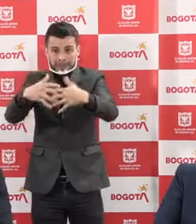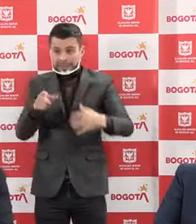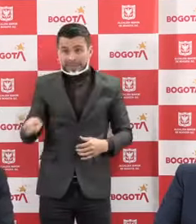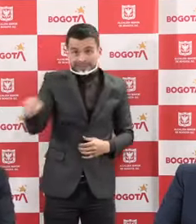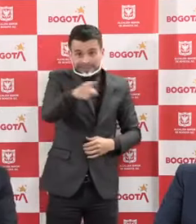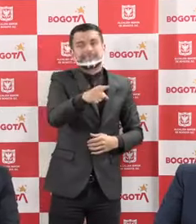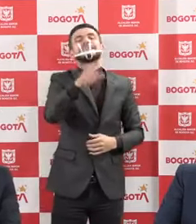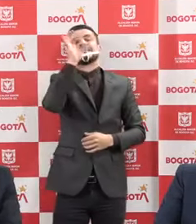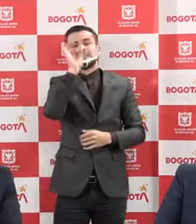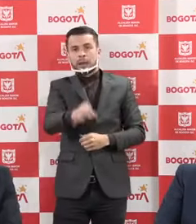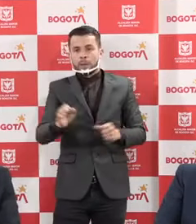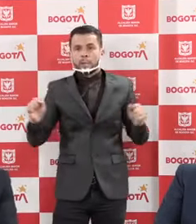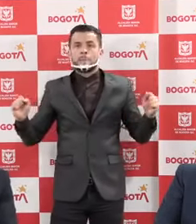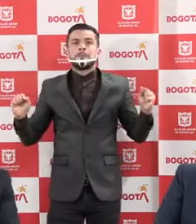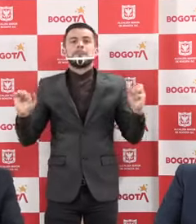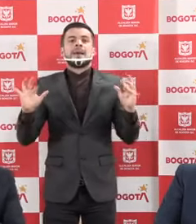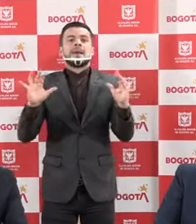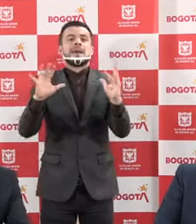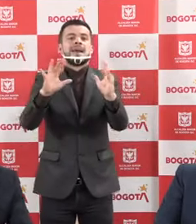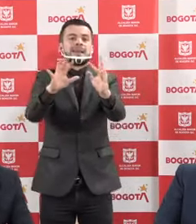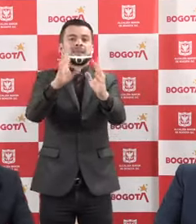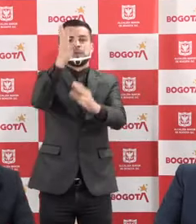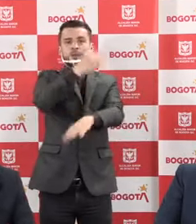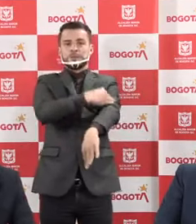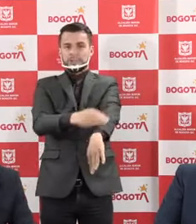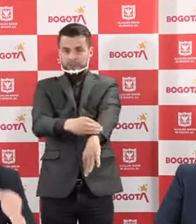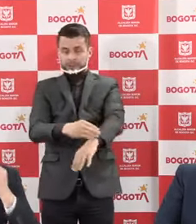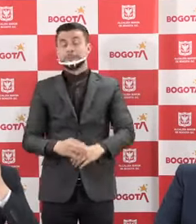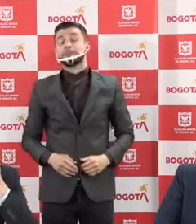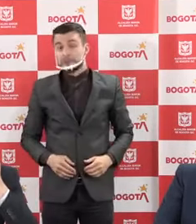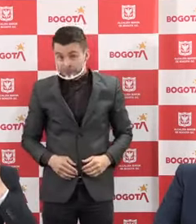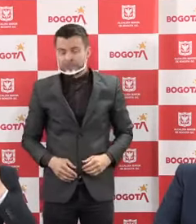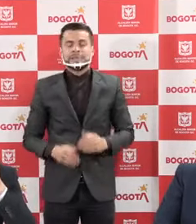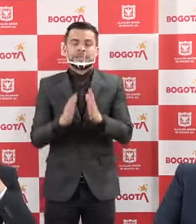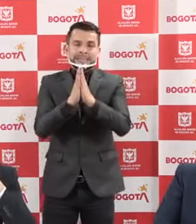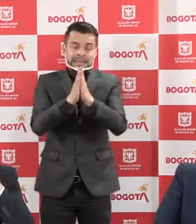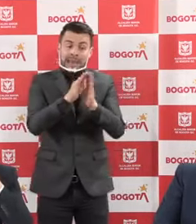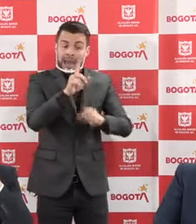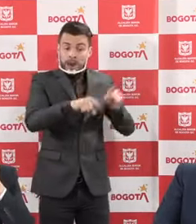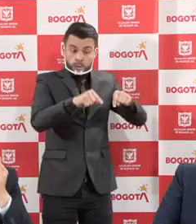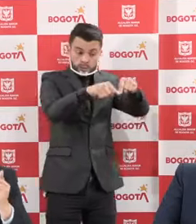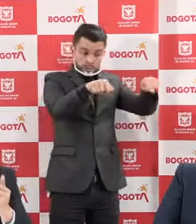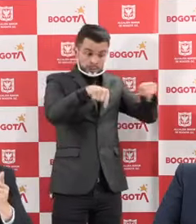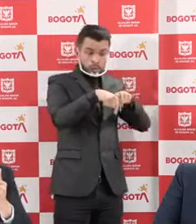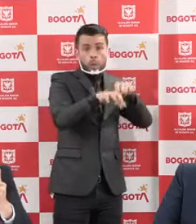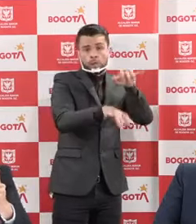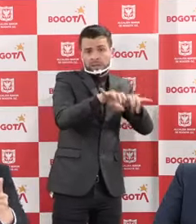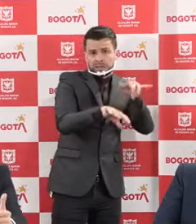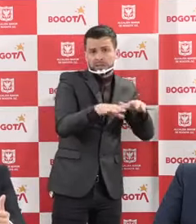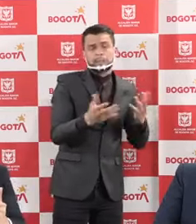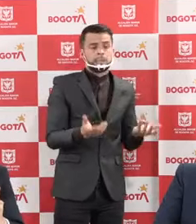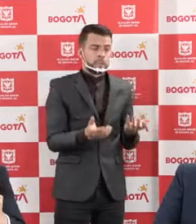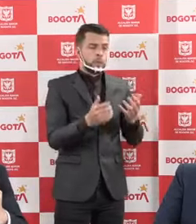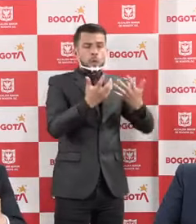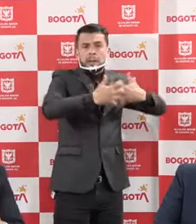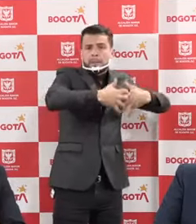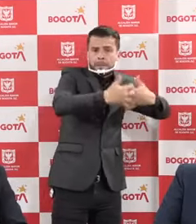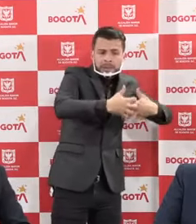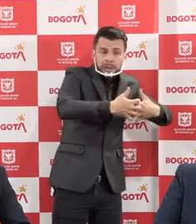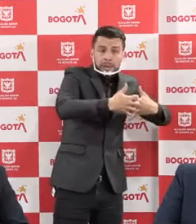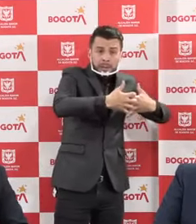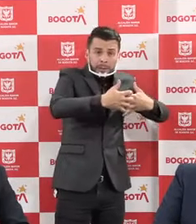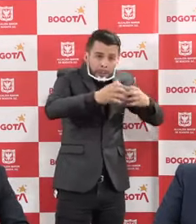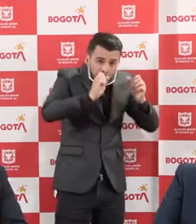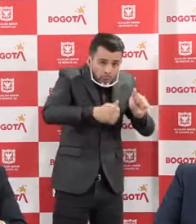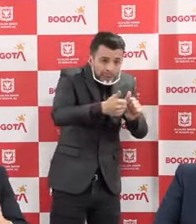las oficinas el sector de los servicios que puede trabajar de manera remota que pueden